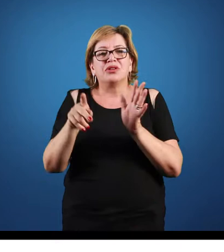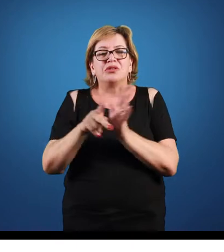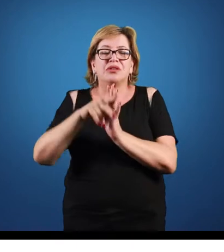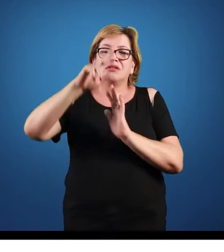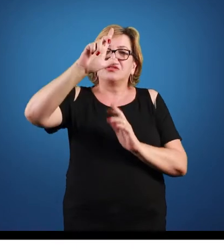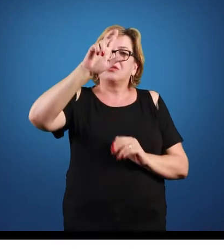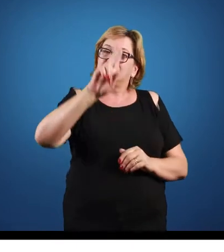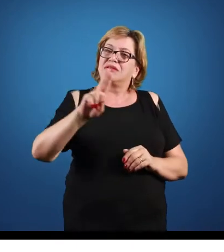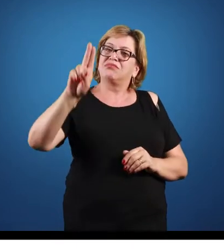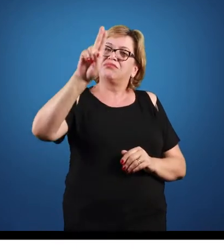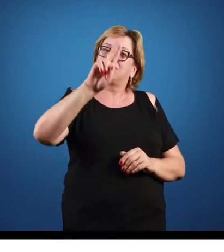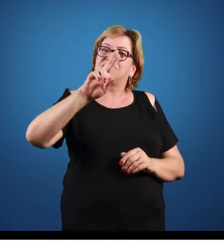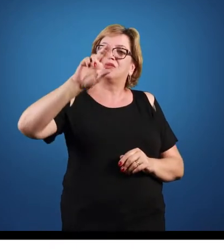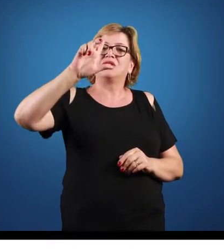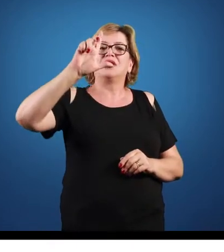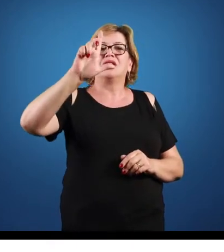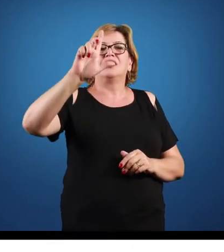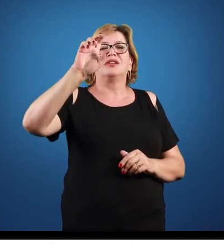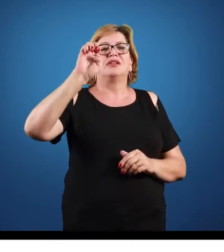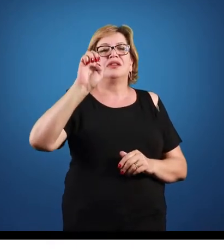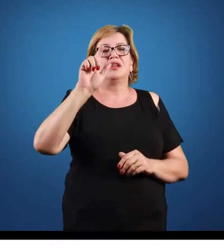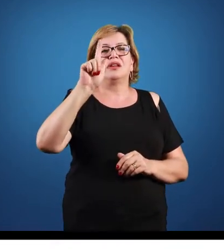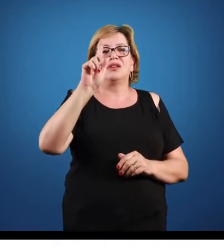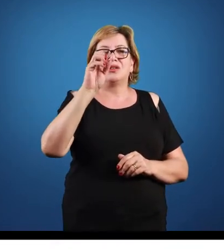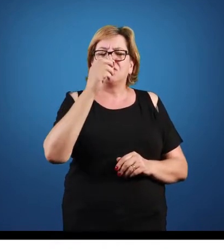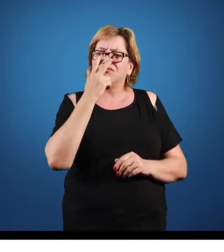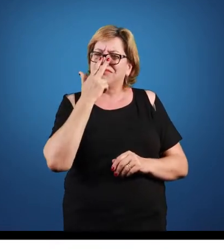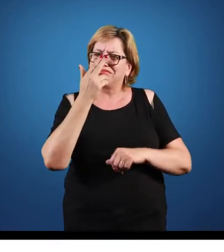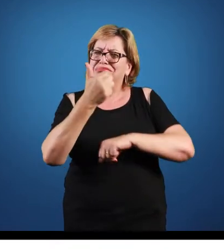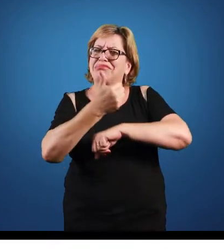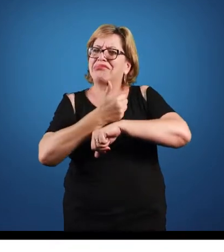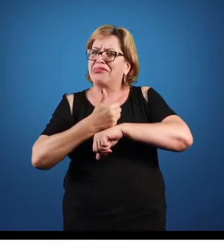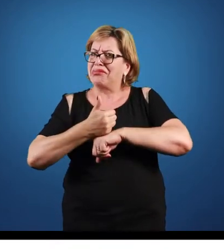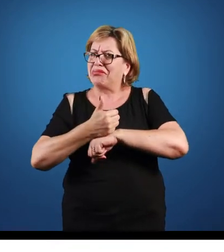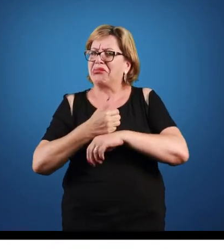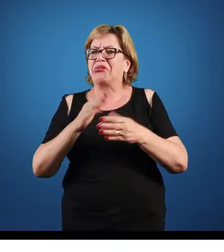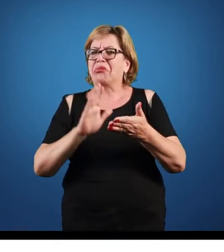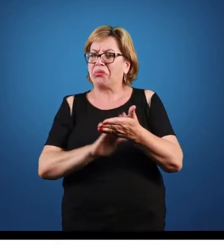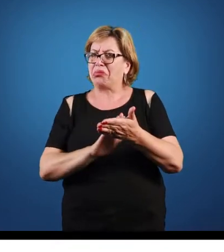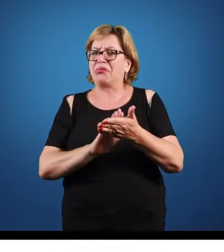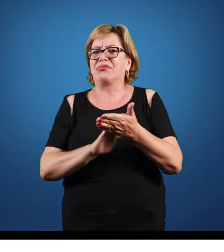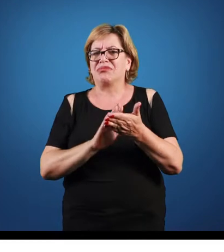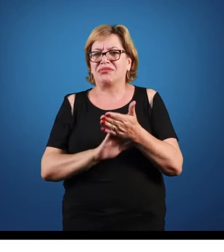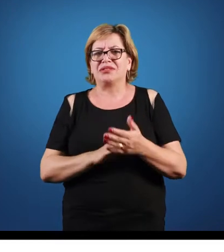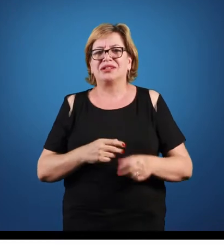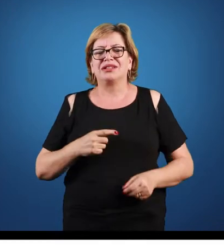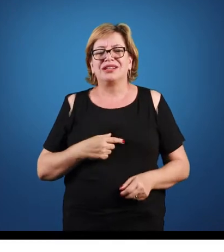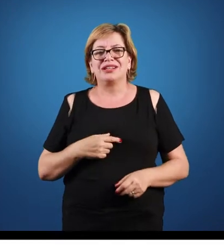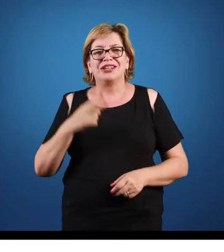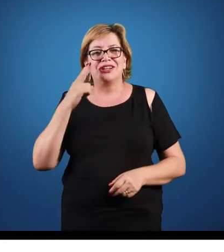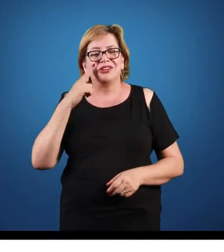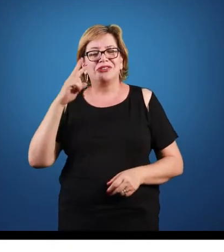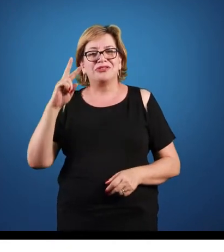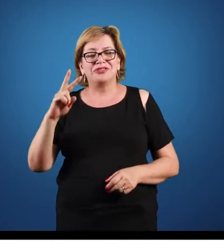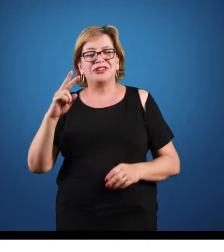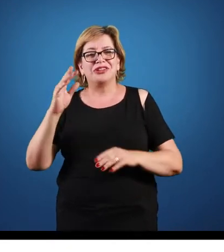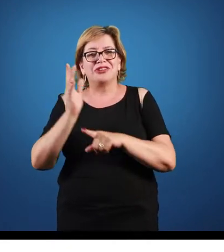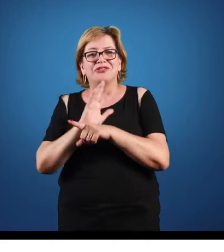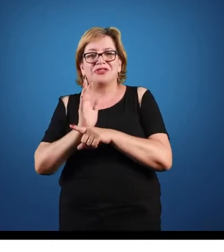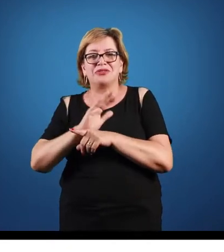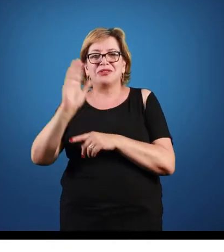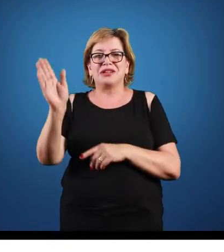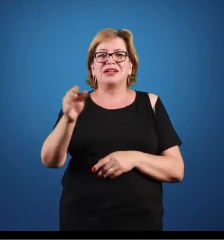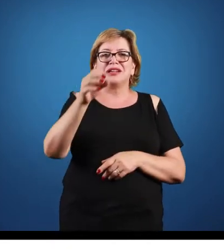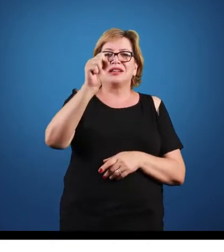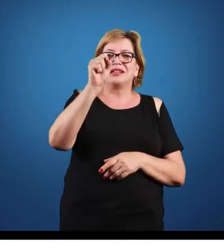com muitos profissionais 10 realmente capricharam nas produções do star wars é o jeito pessoas vão